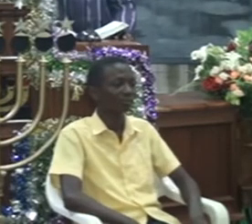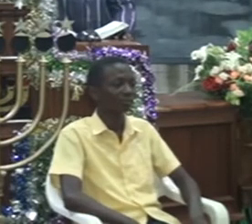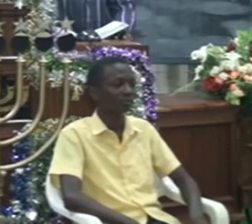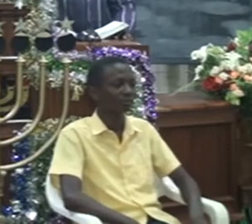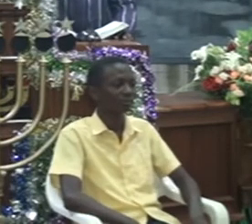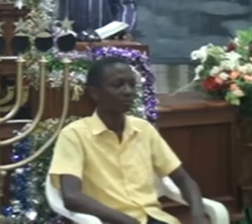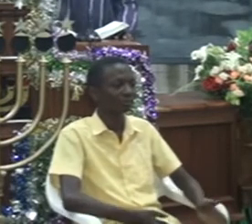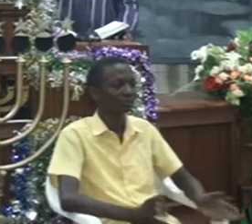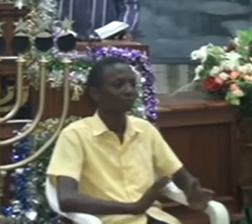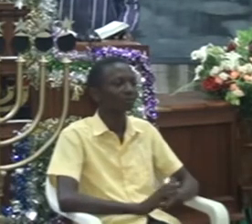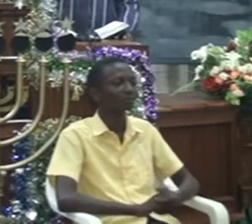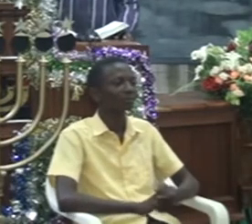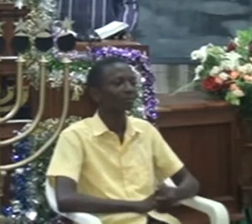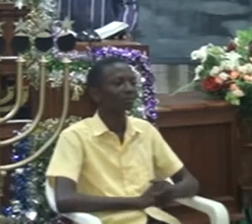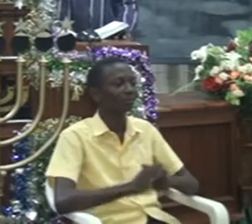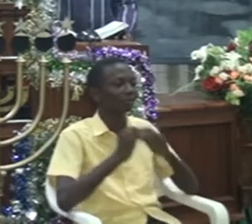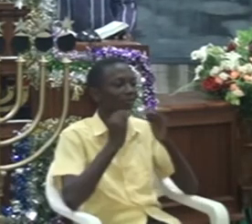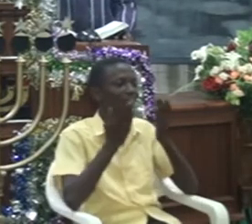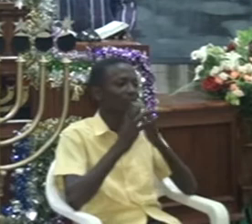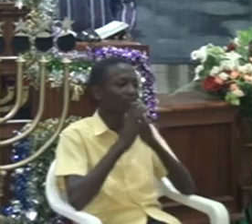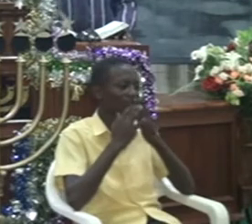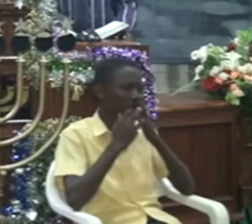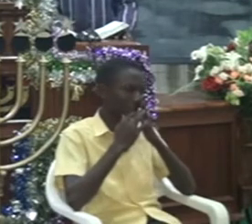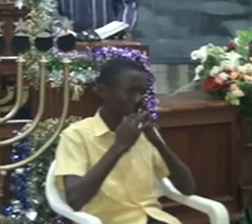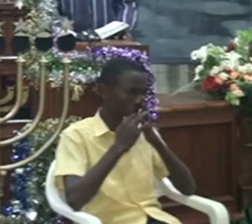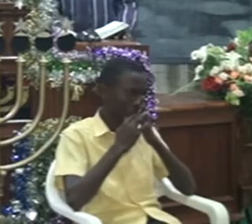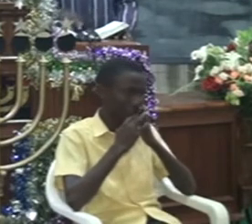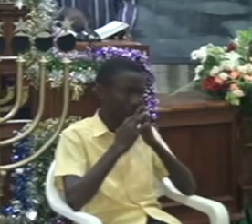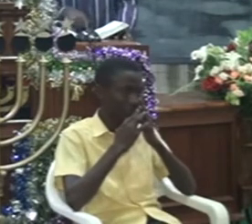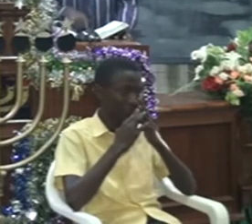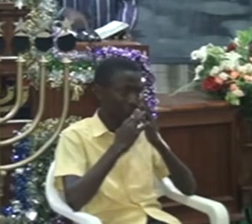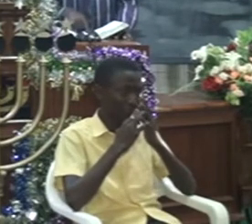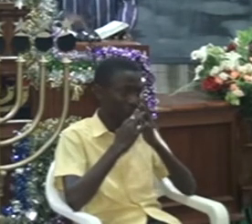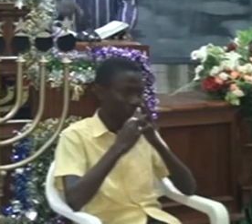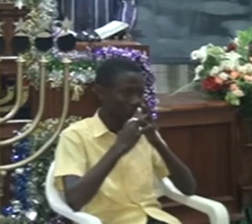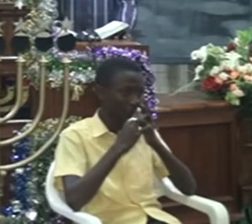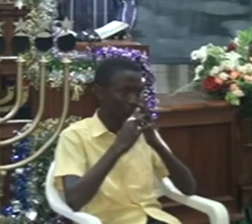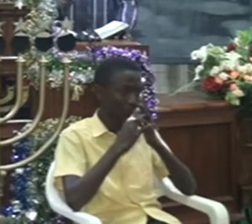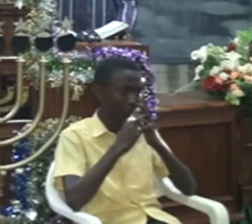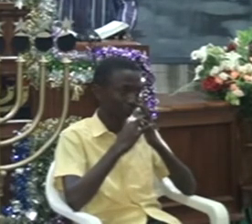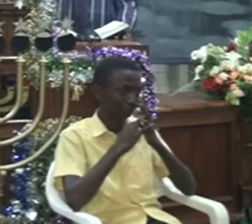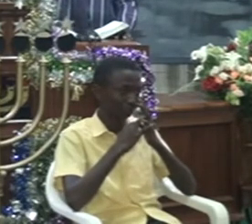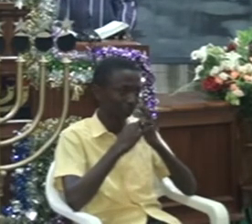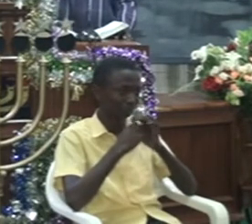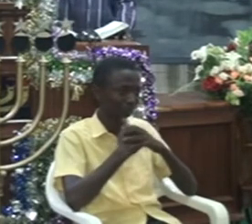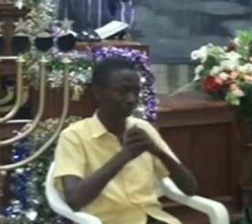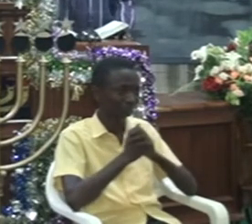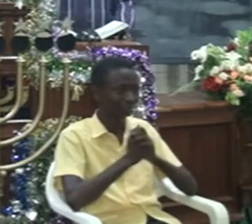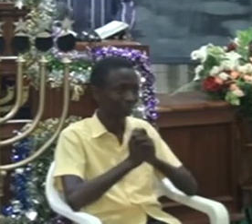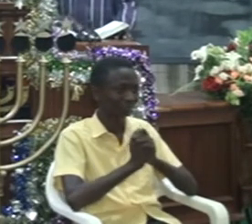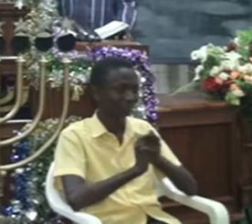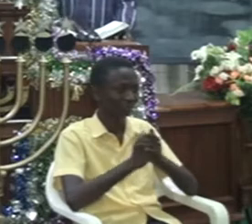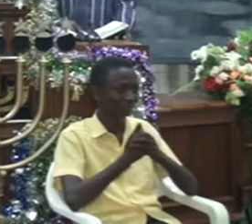walimu wako hawatafichwa tena. Lakini macho yako yataona walimu